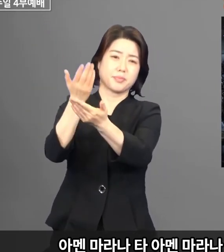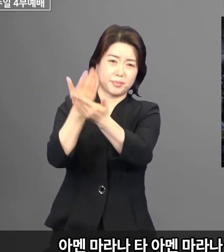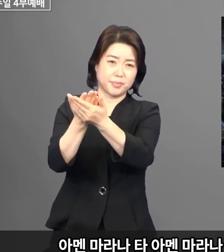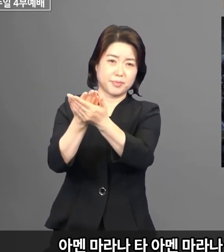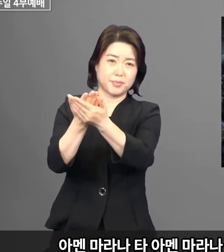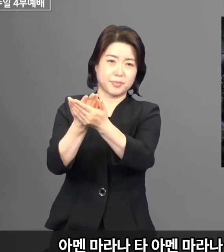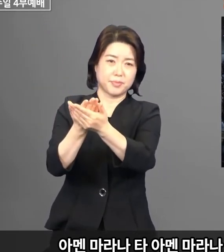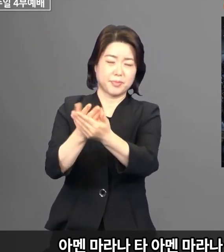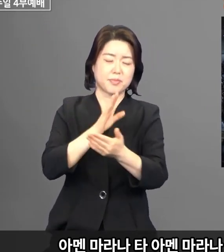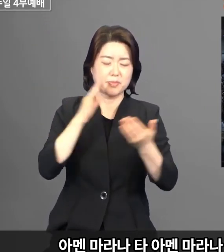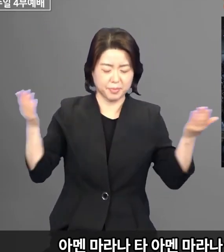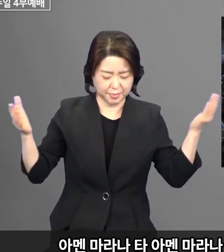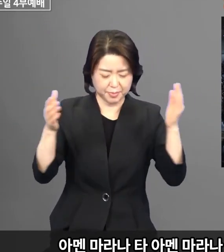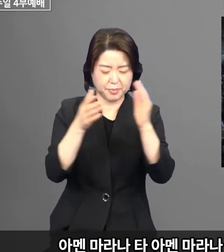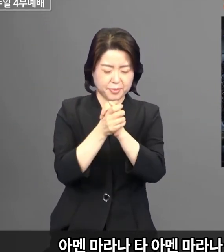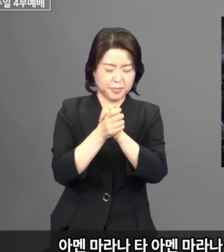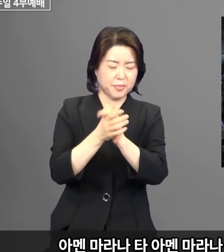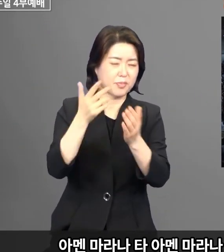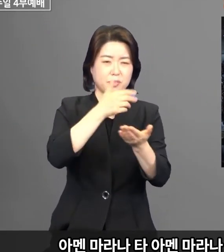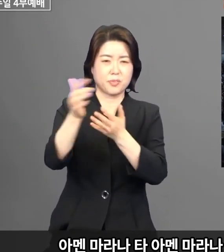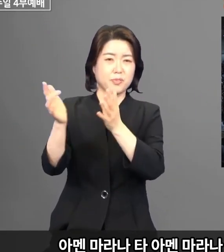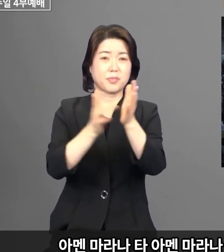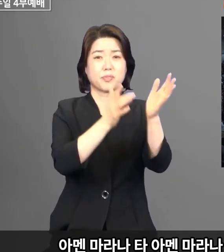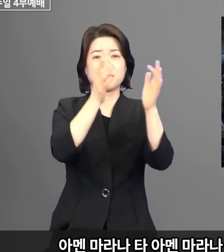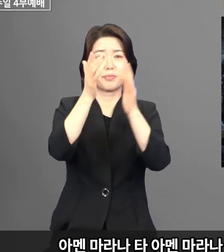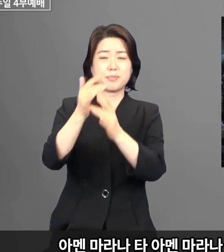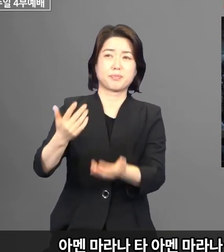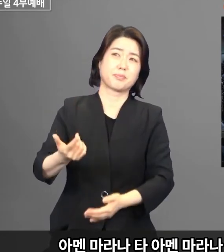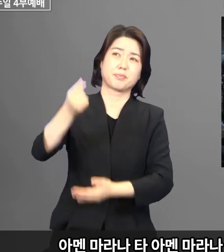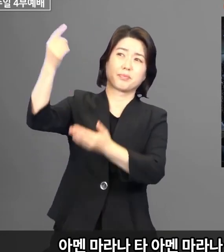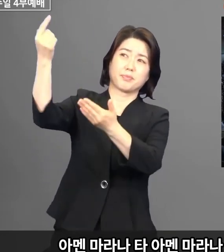마라나타. 아멘.